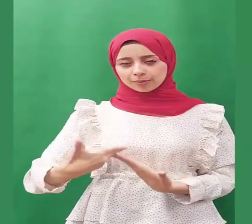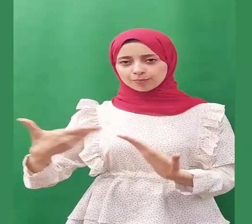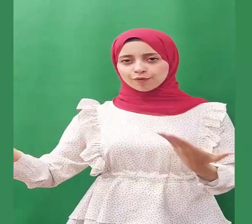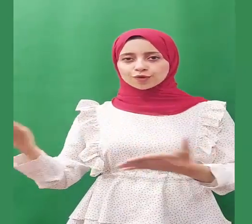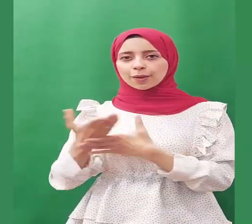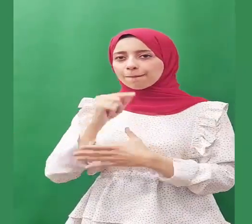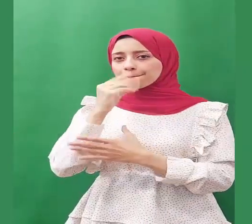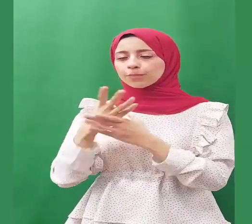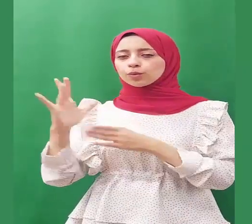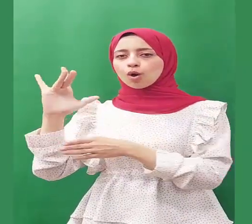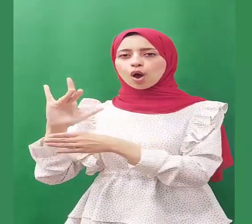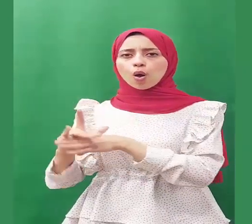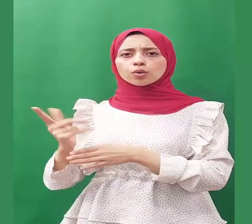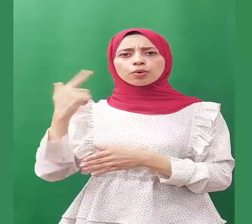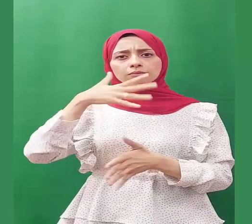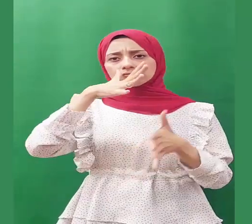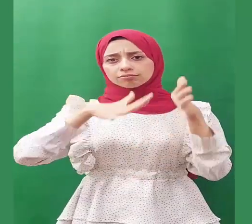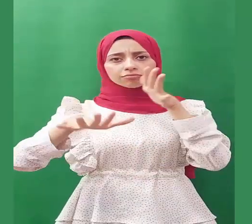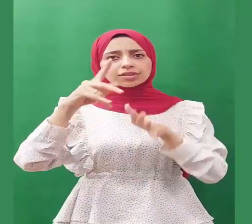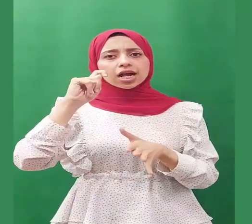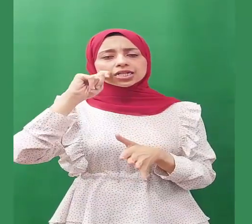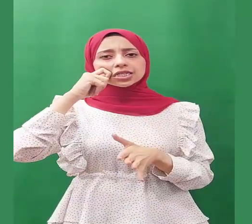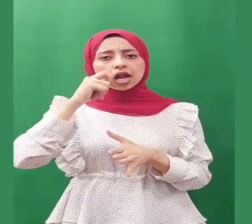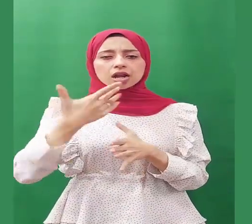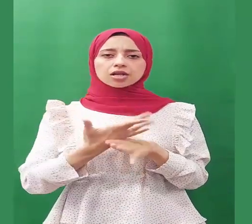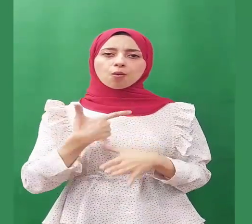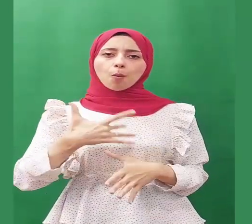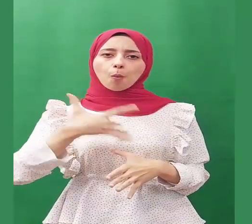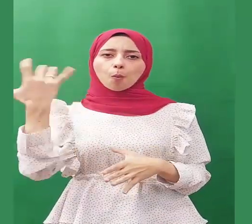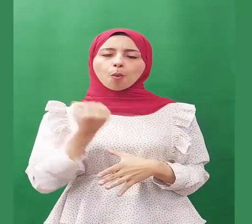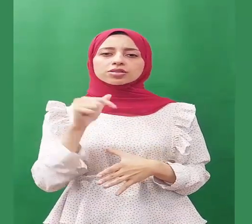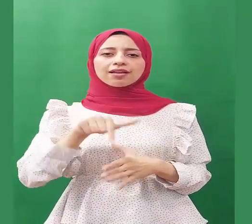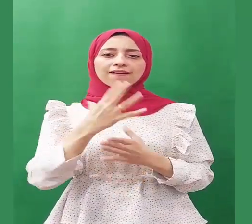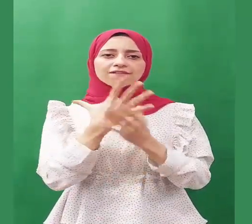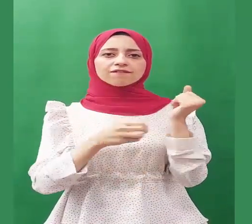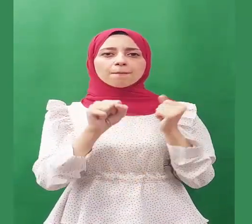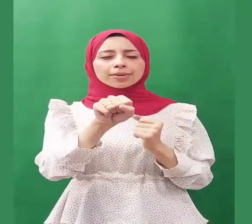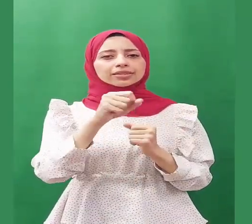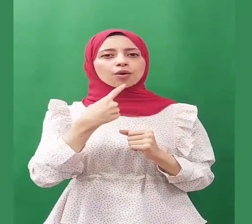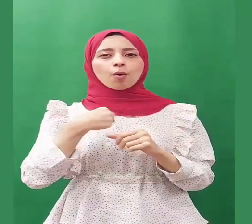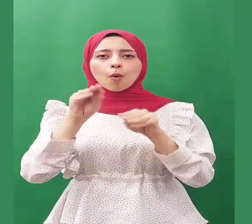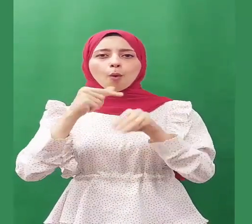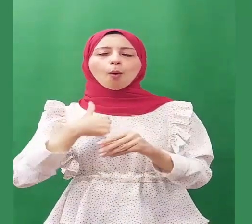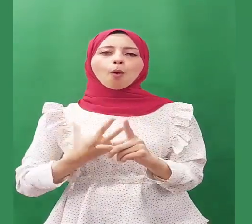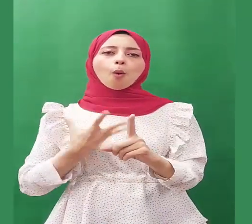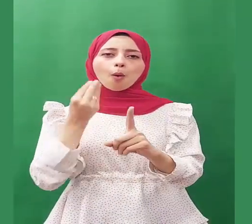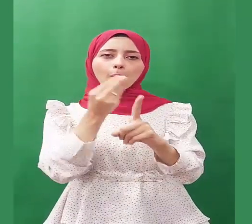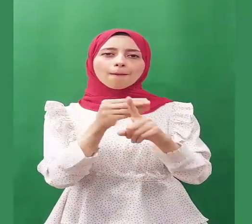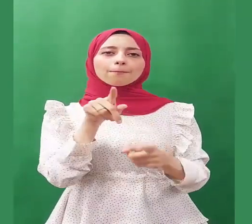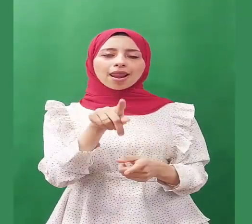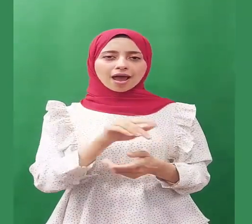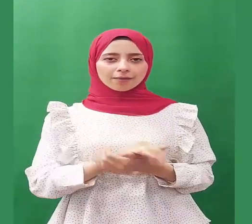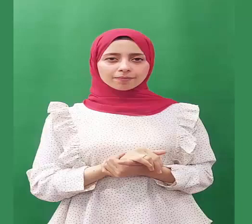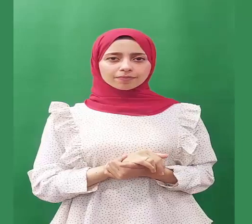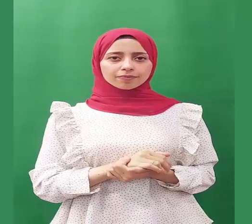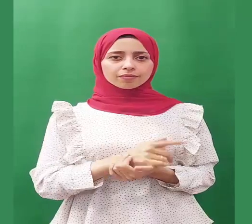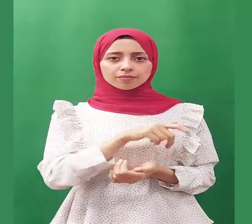ويخصها ببعض اسراره ثقه فيها واعلانا لمحبته لها وتدمع عيناه